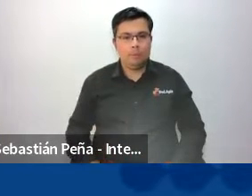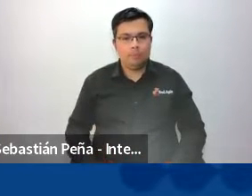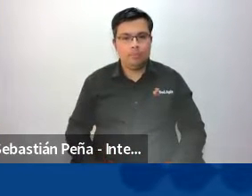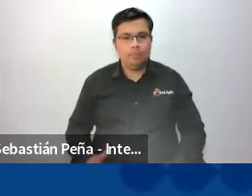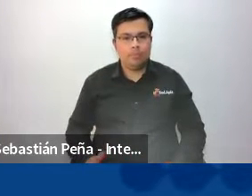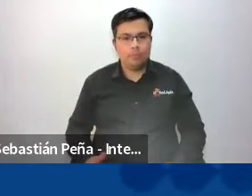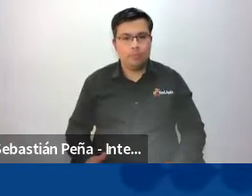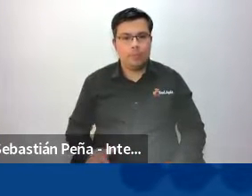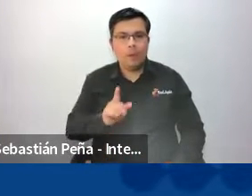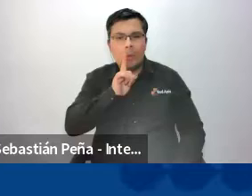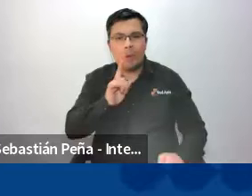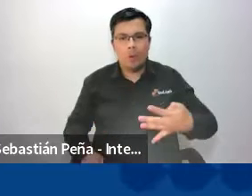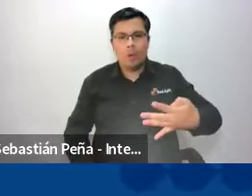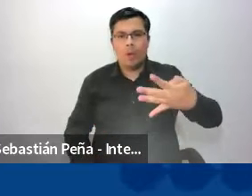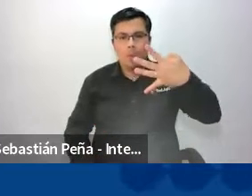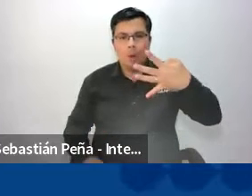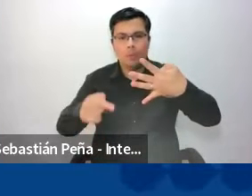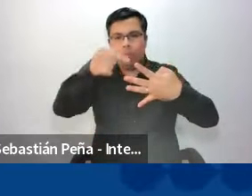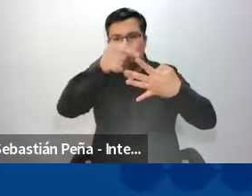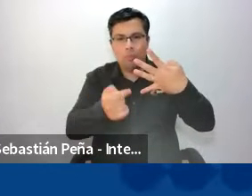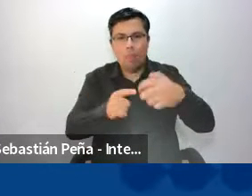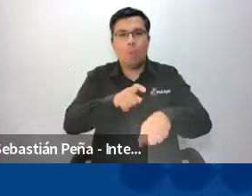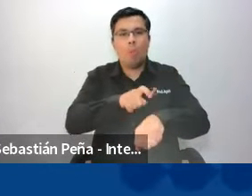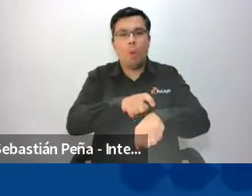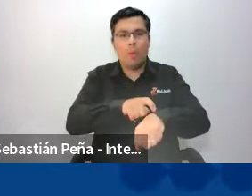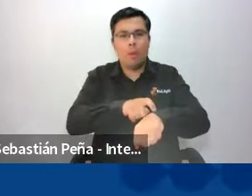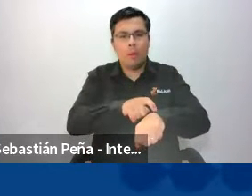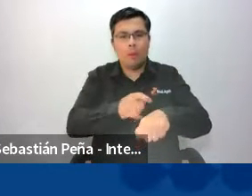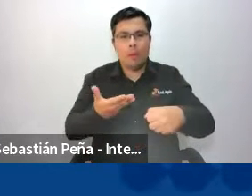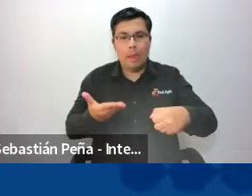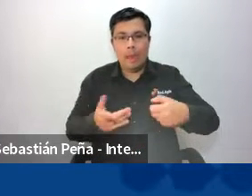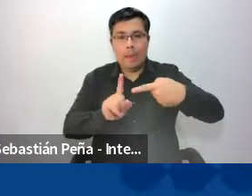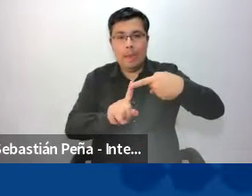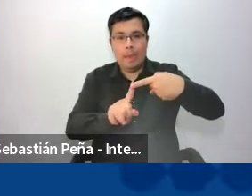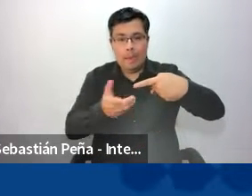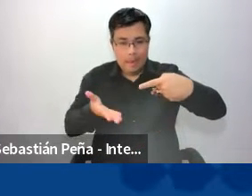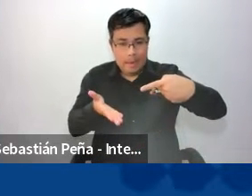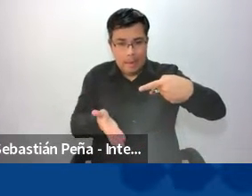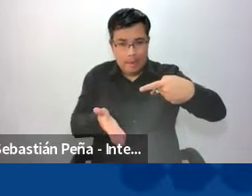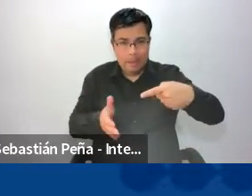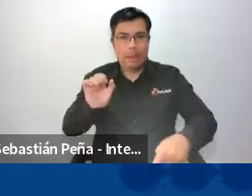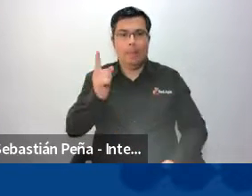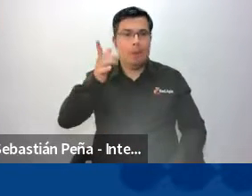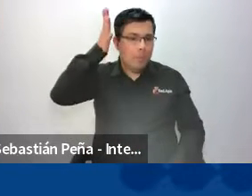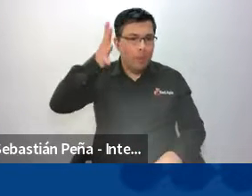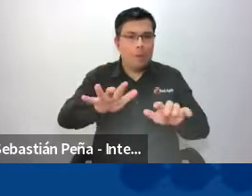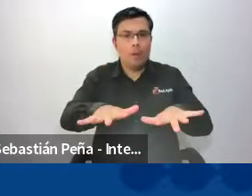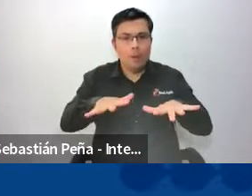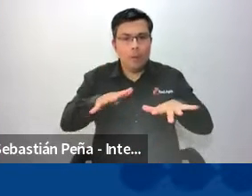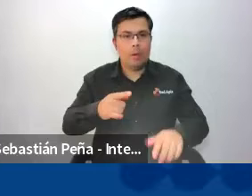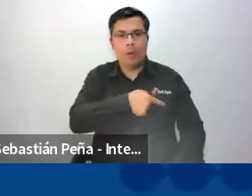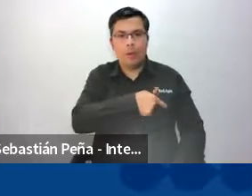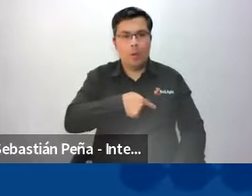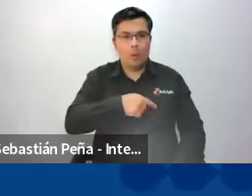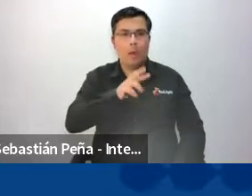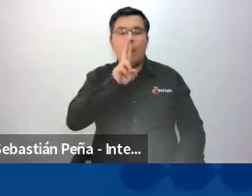4 momentos. Este es el primer momento, es el primer webinar que denominamos respuestas que orientan su comprensión